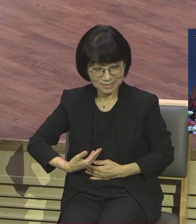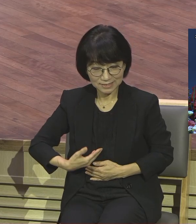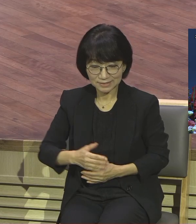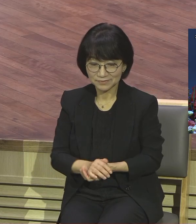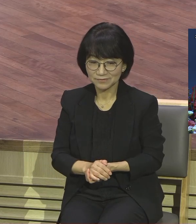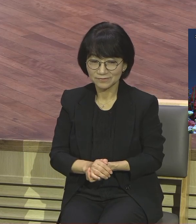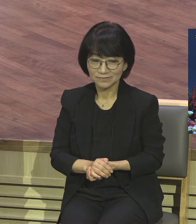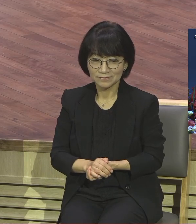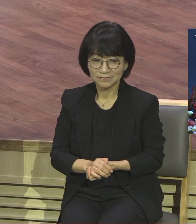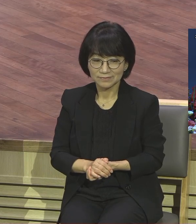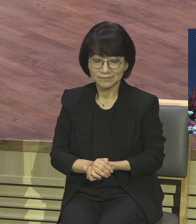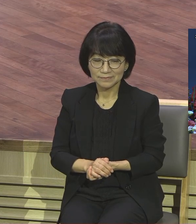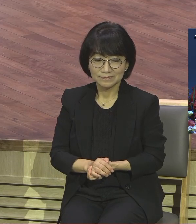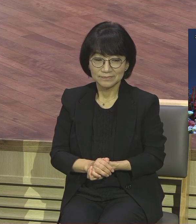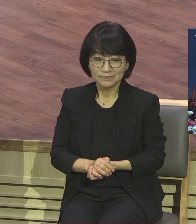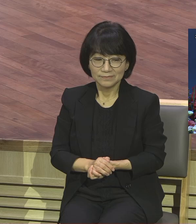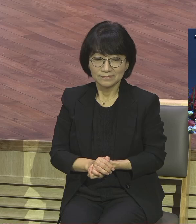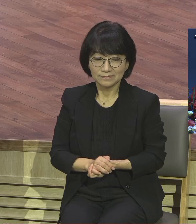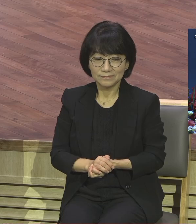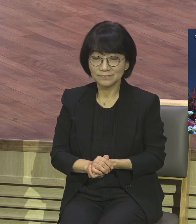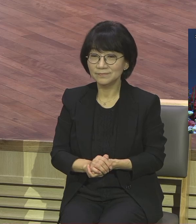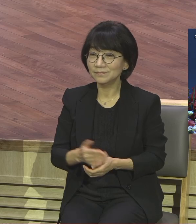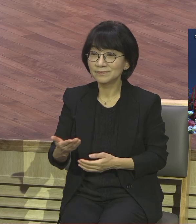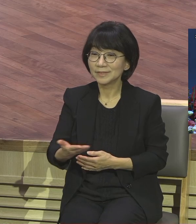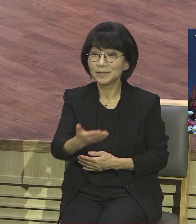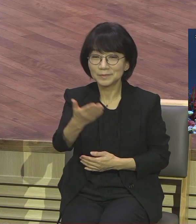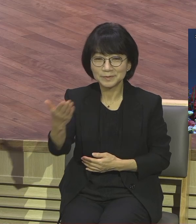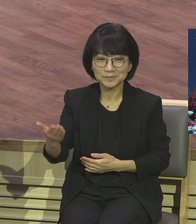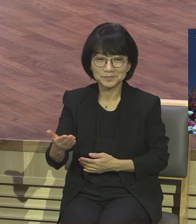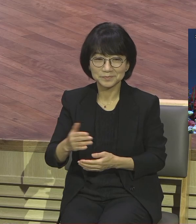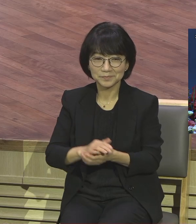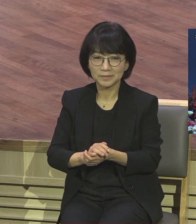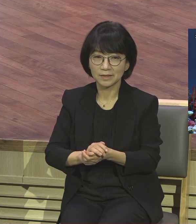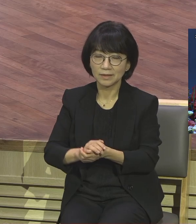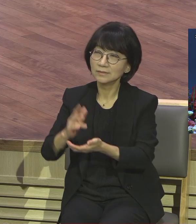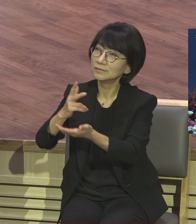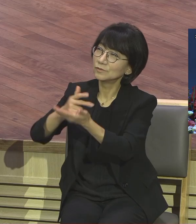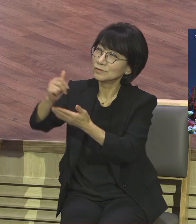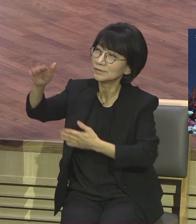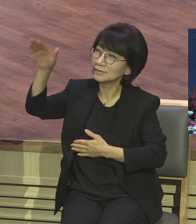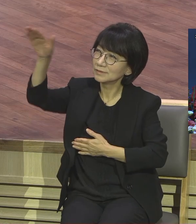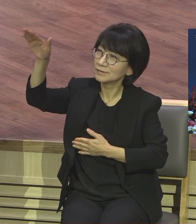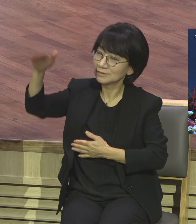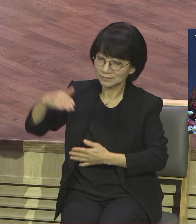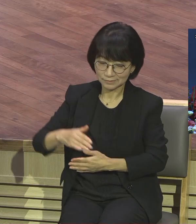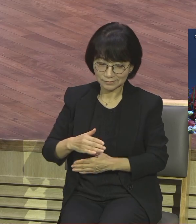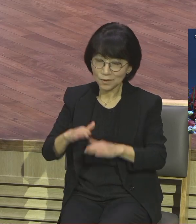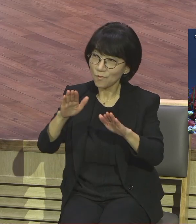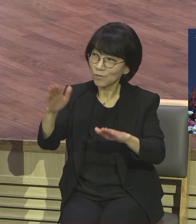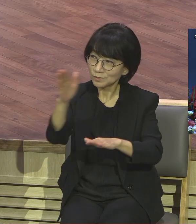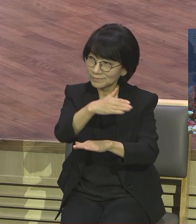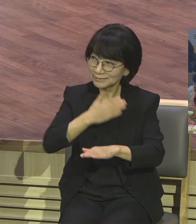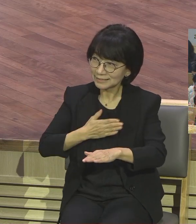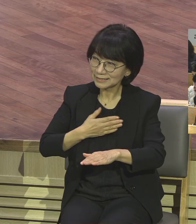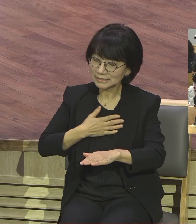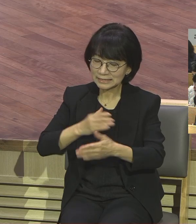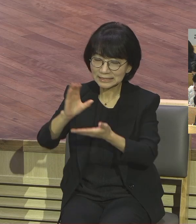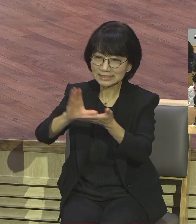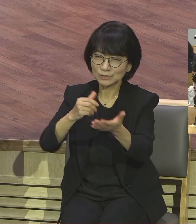예수 그리스도의 절대 제자. 여러분 오늘부터 주여 나는 예수 그리스도의 절대 제자가 되게 하여